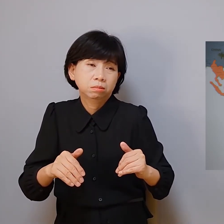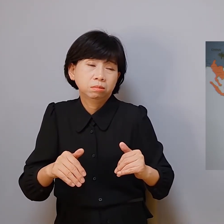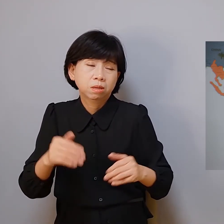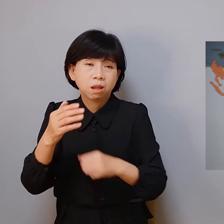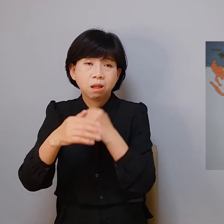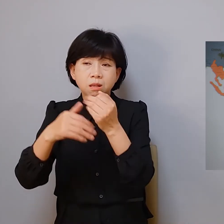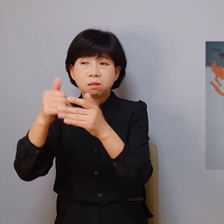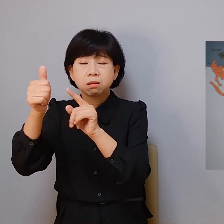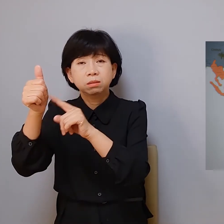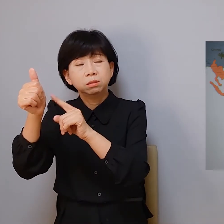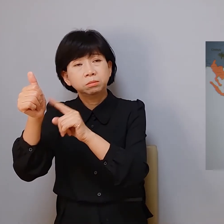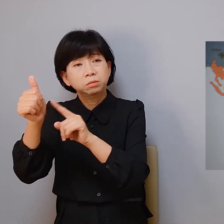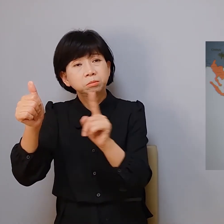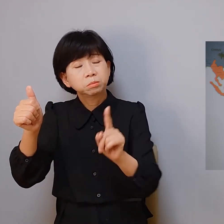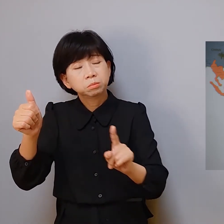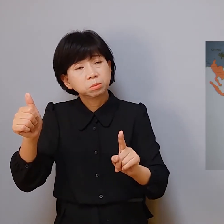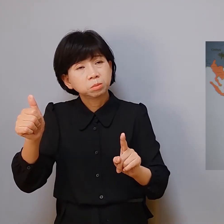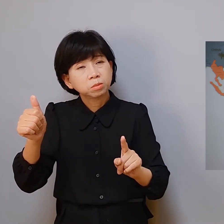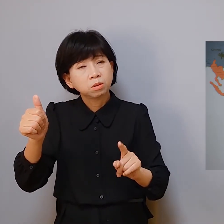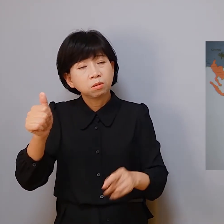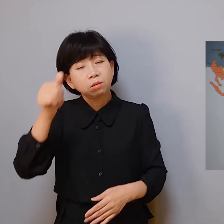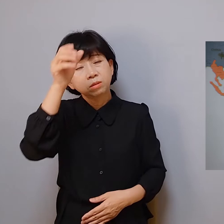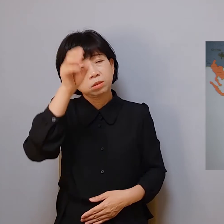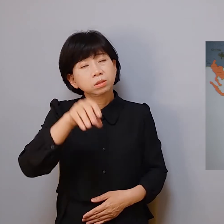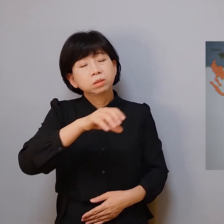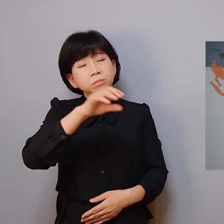하나님은 십자가에서 여전히